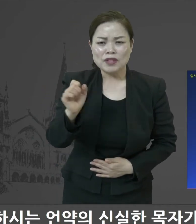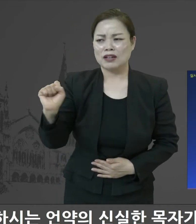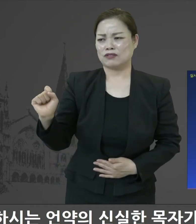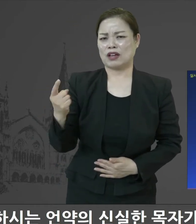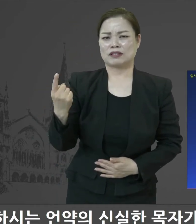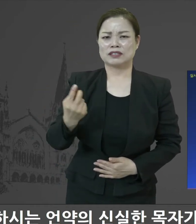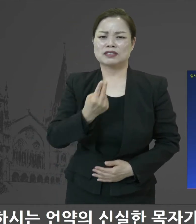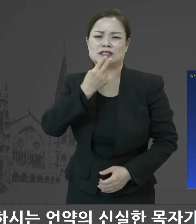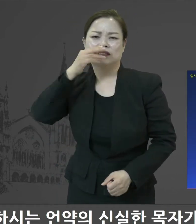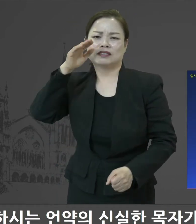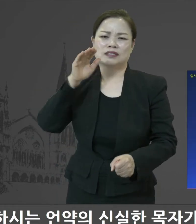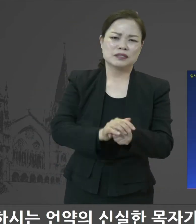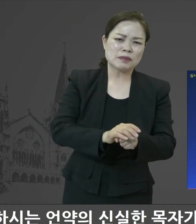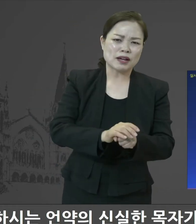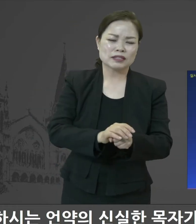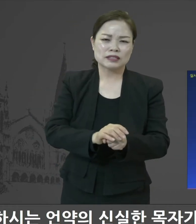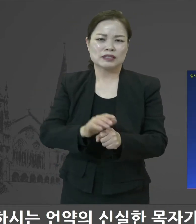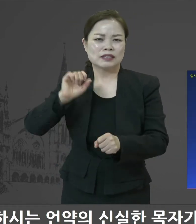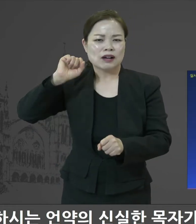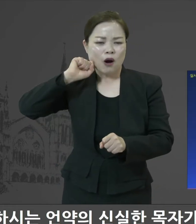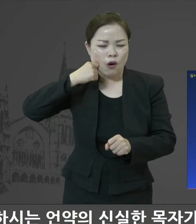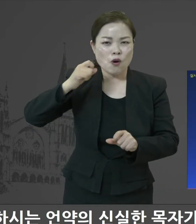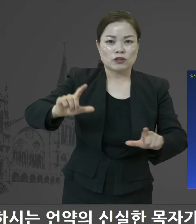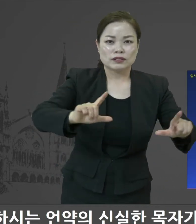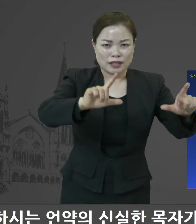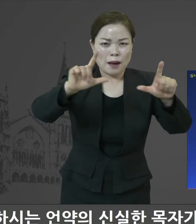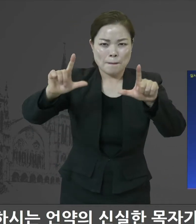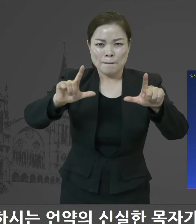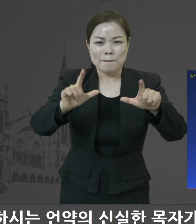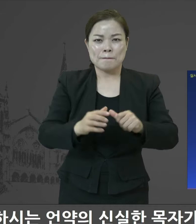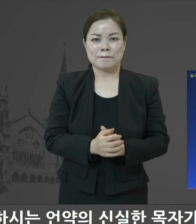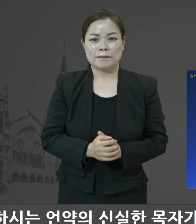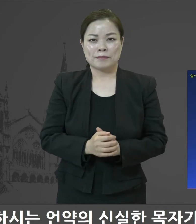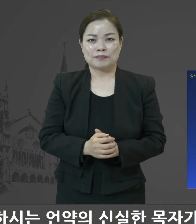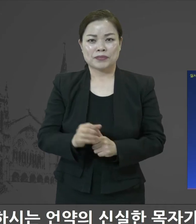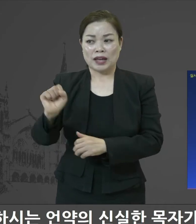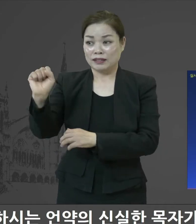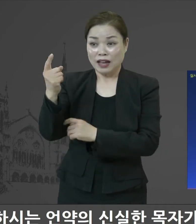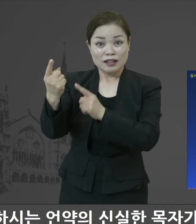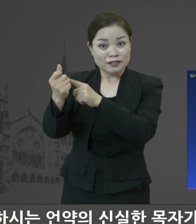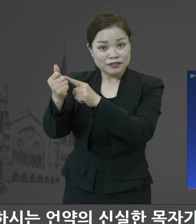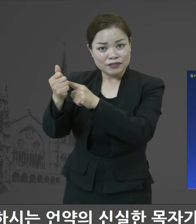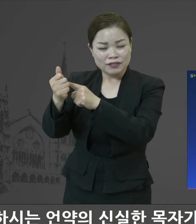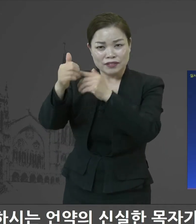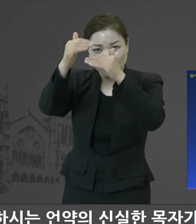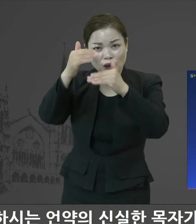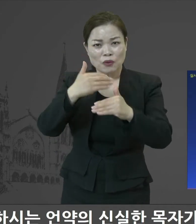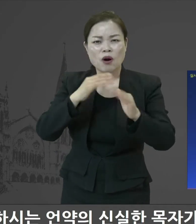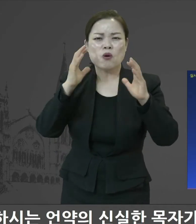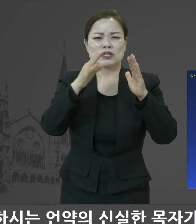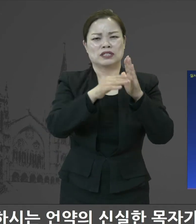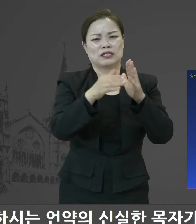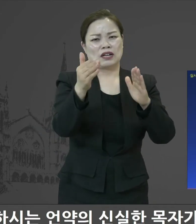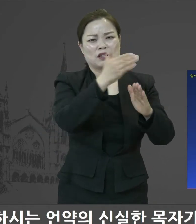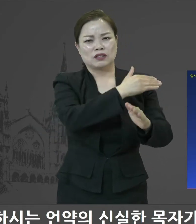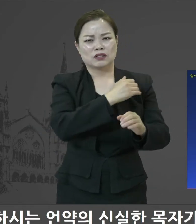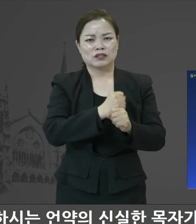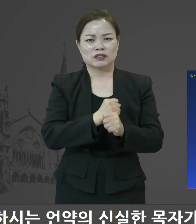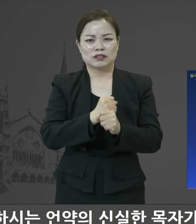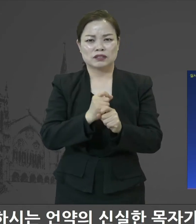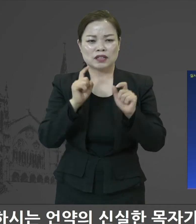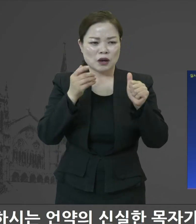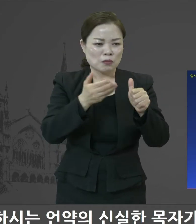다윗은 파란만장의 굴곡진 삶을 살았죠. 우리는 다윗 이야기를 너무나도 잘 알고 있습니다. 어린 시절에